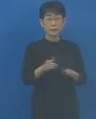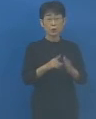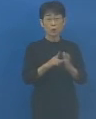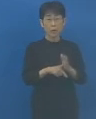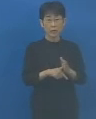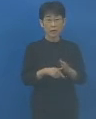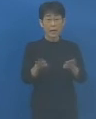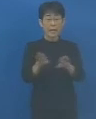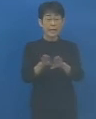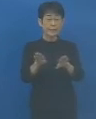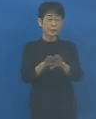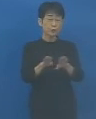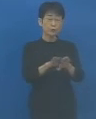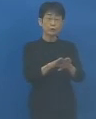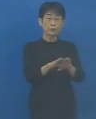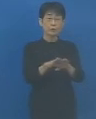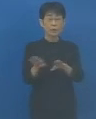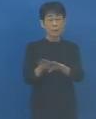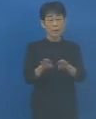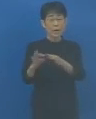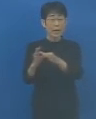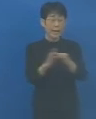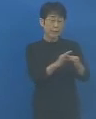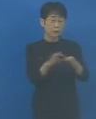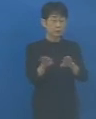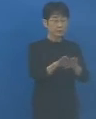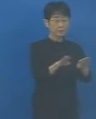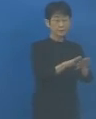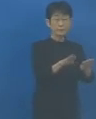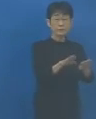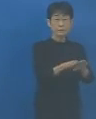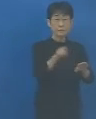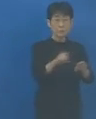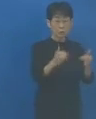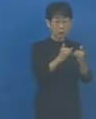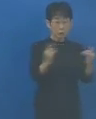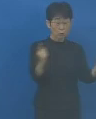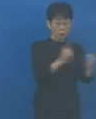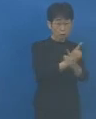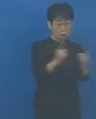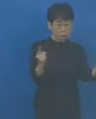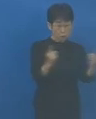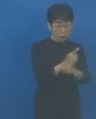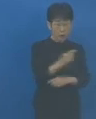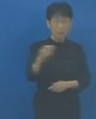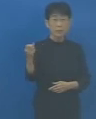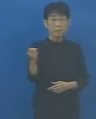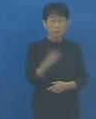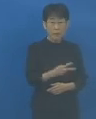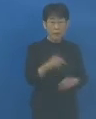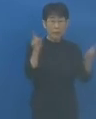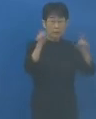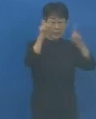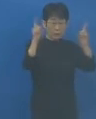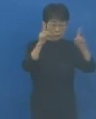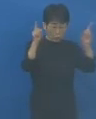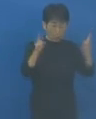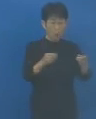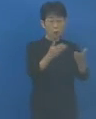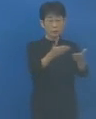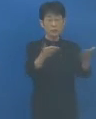休期間中の人の動きあるいは連休期間中のイベントあるいはお店等